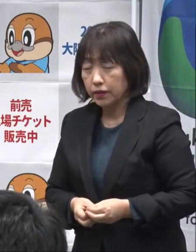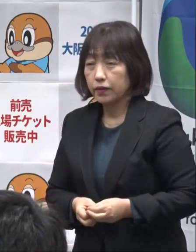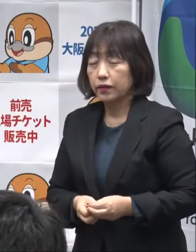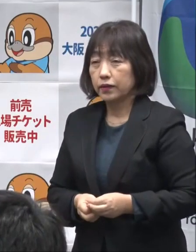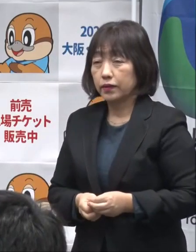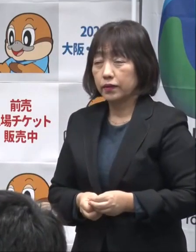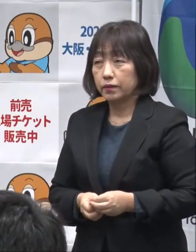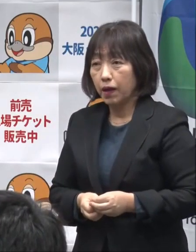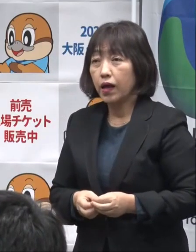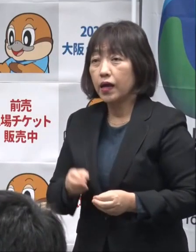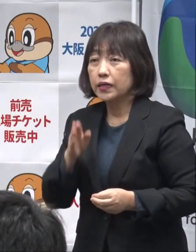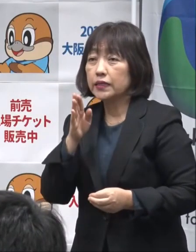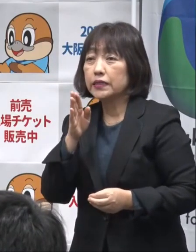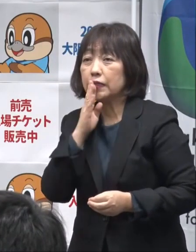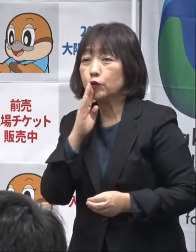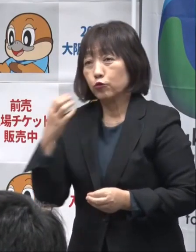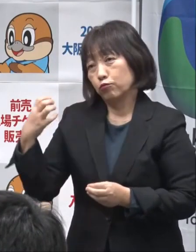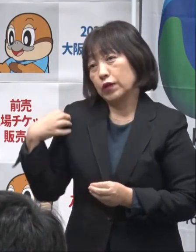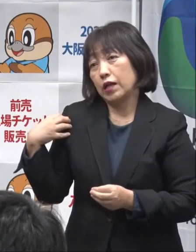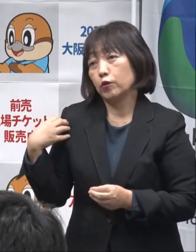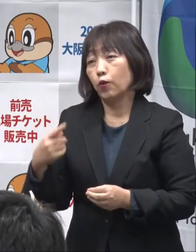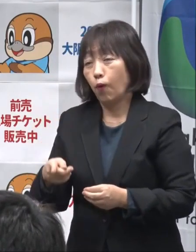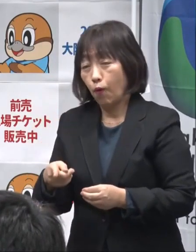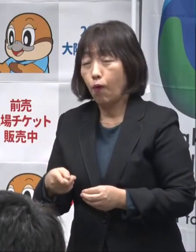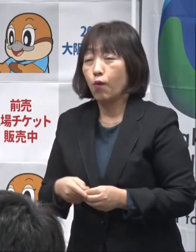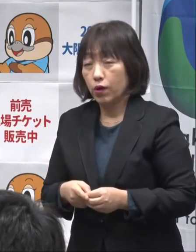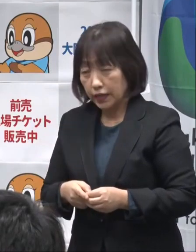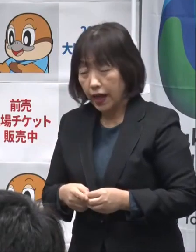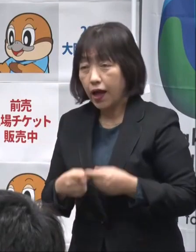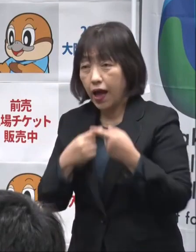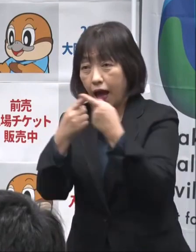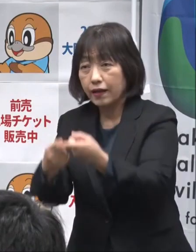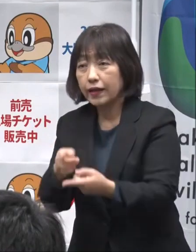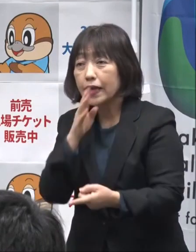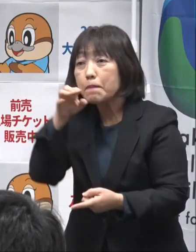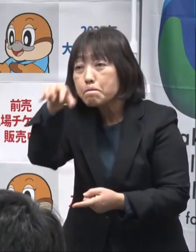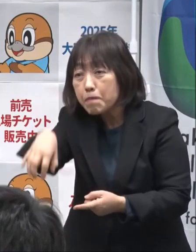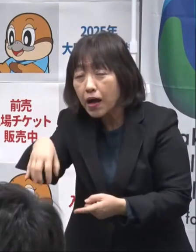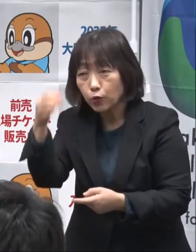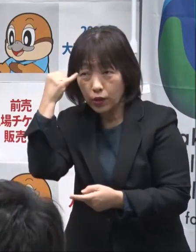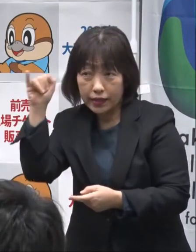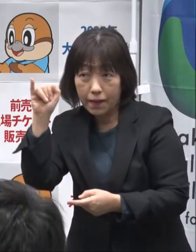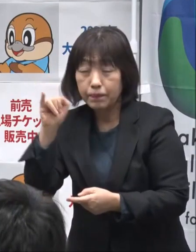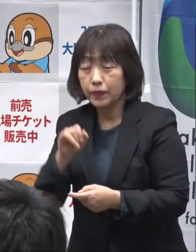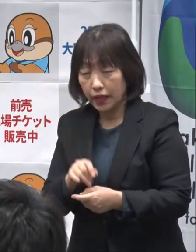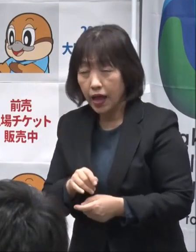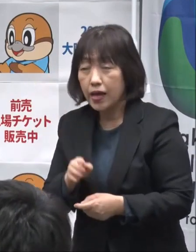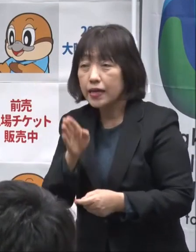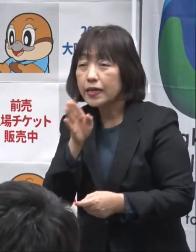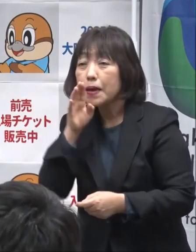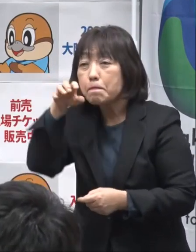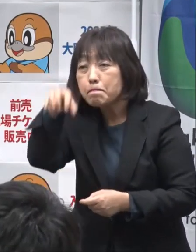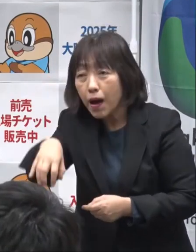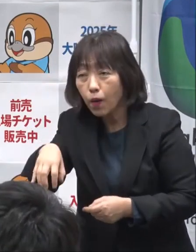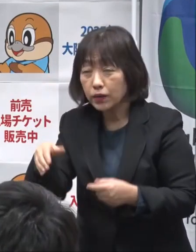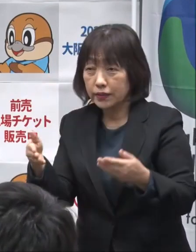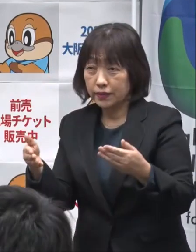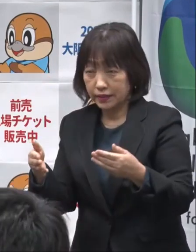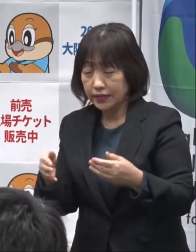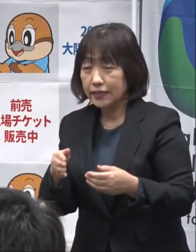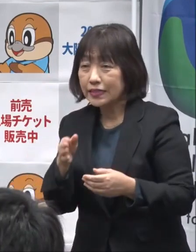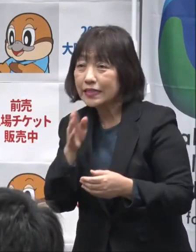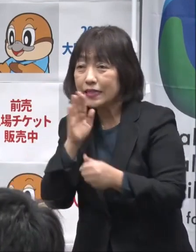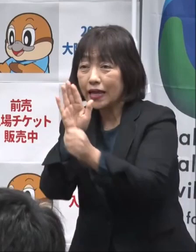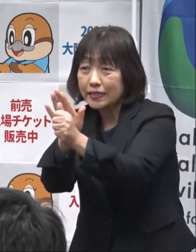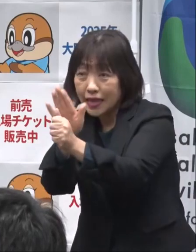れは実務方が入っていますので、現場の意見というか、その現場を実務的に積み上げて今実行